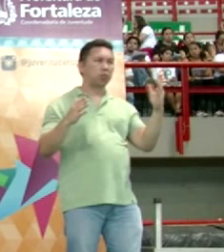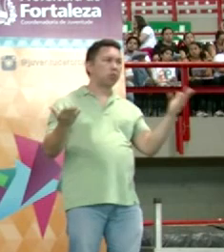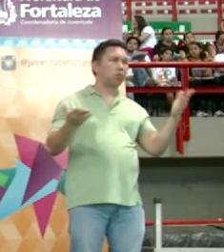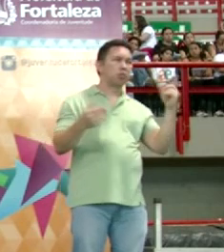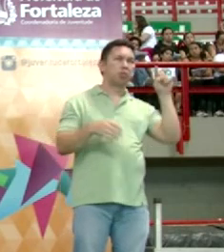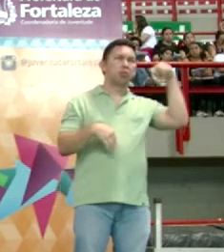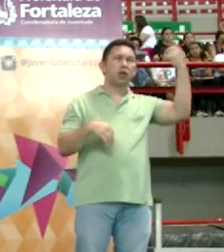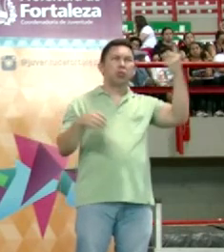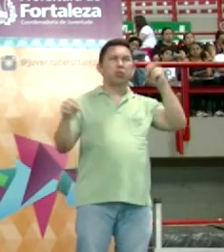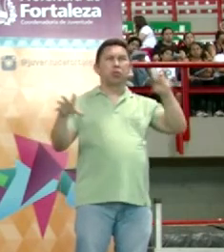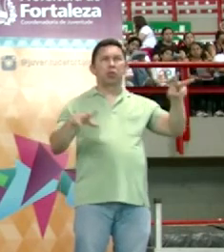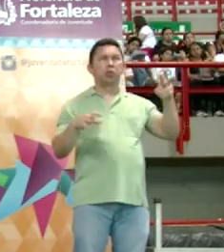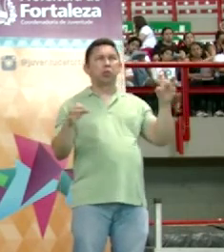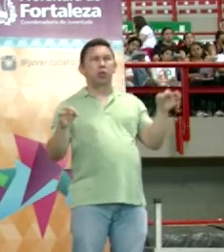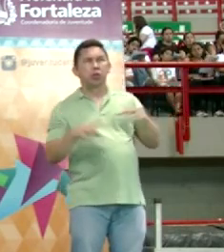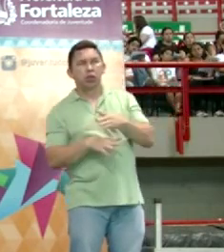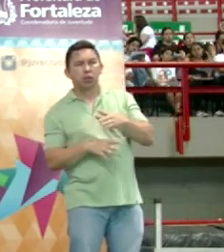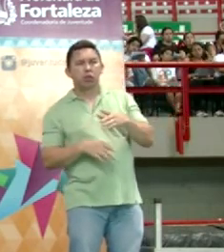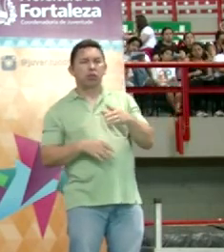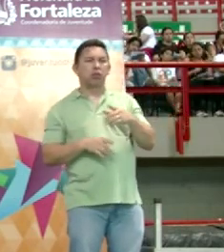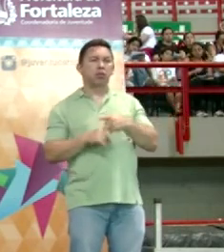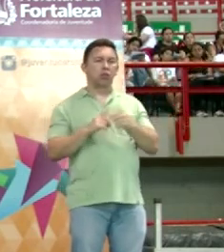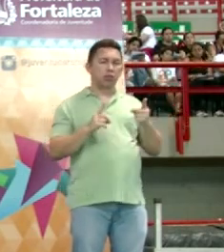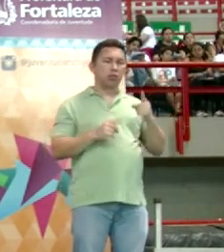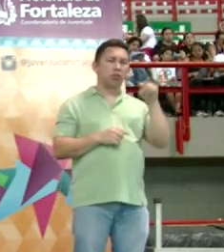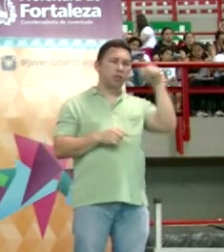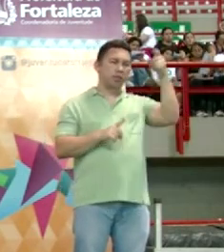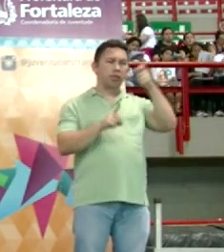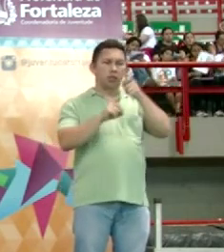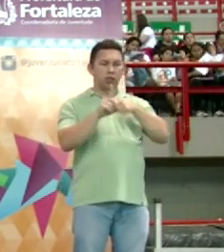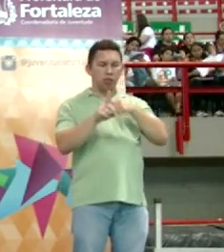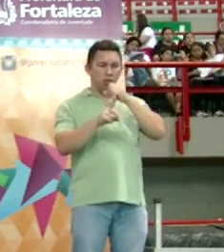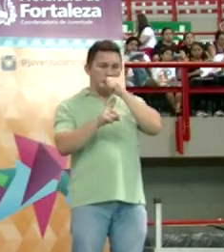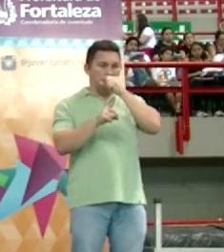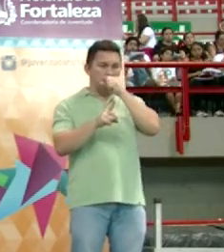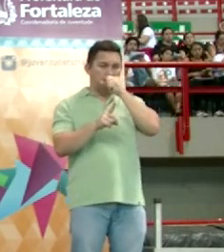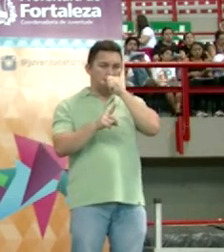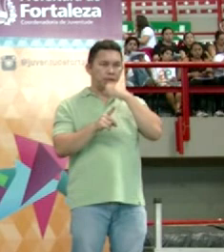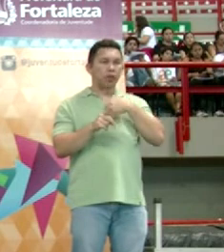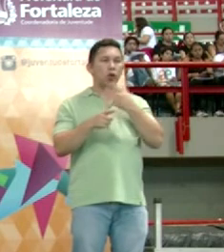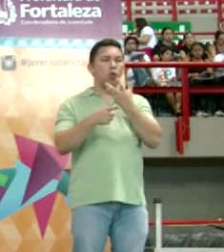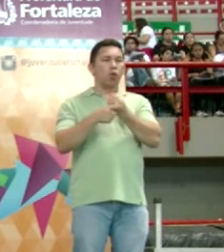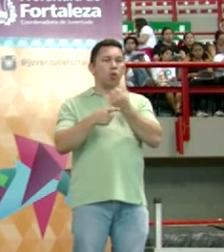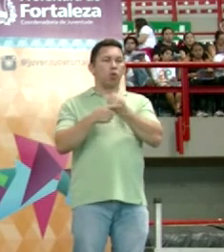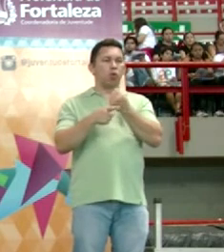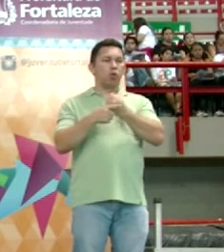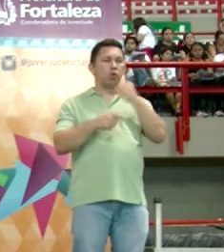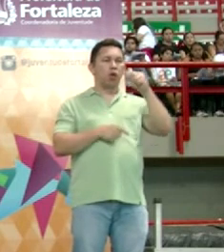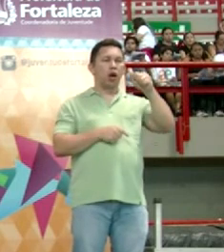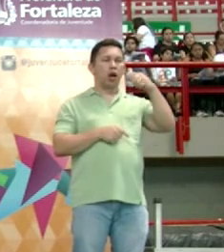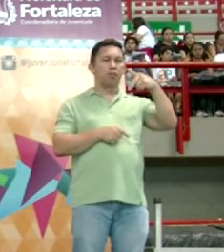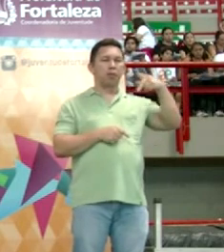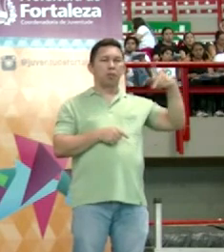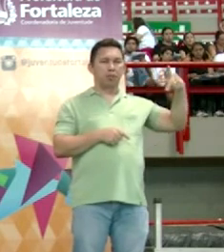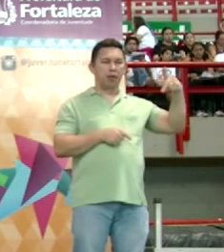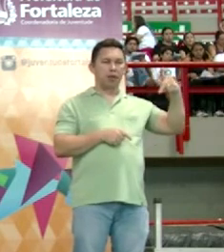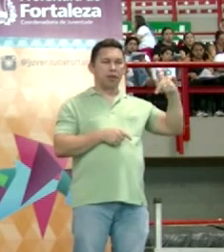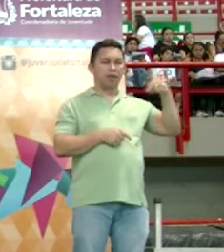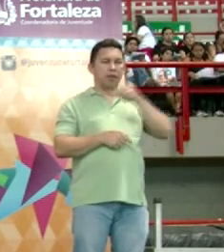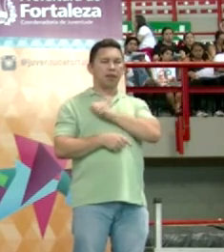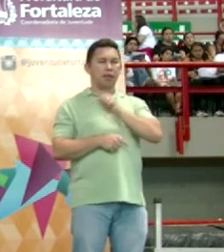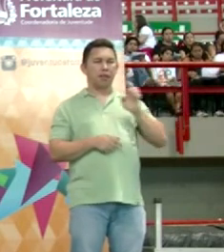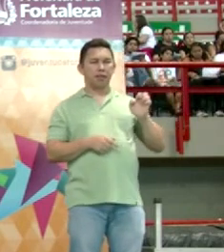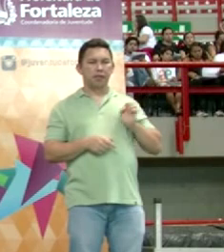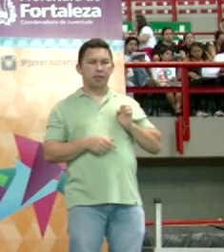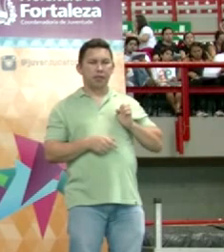se para a próxima semana já vai estar pronto, mas na pior das hipóteses, para o próximo mês vai estar. O nosso aplicativo, que ficou parado, eu pensava